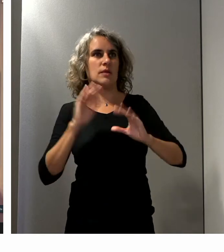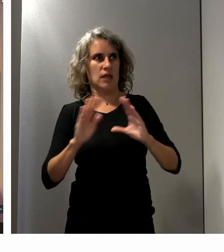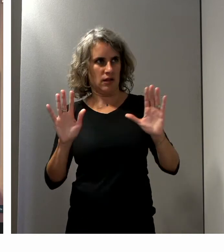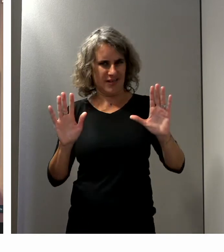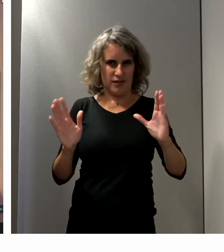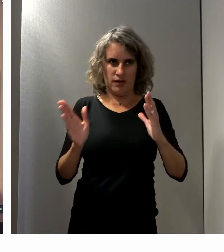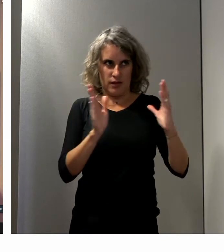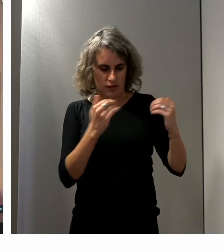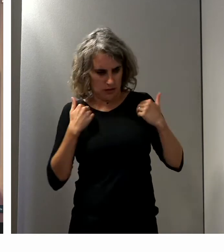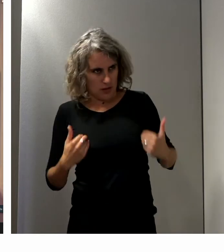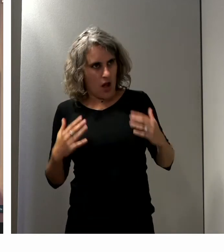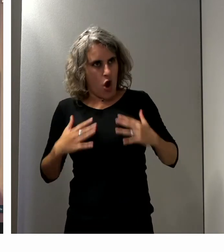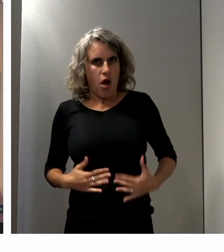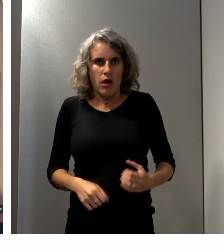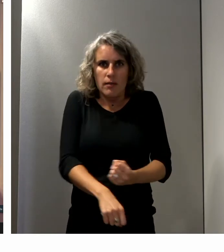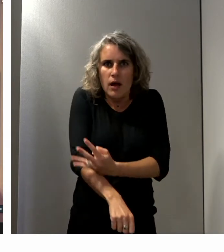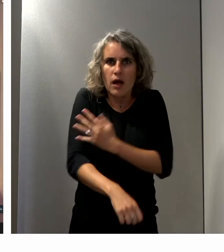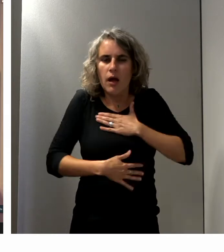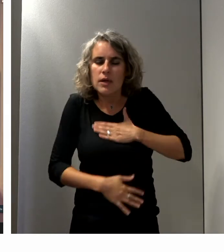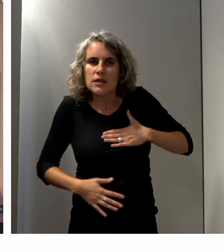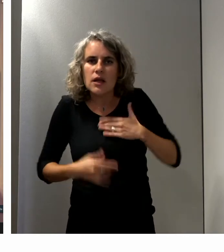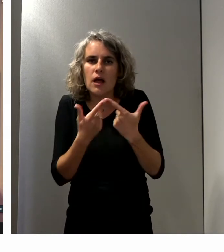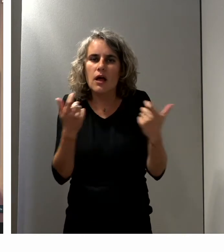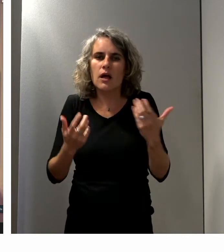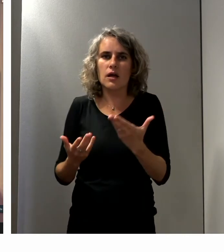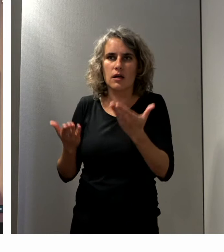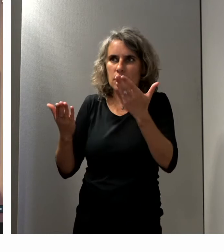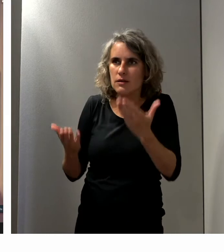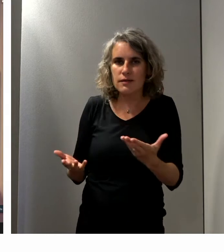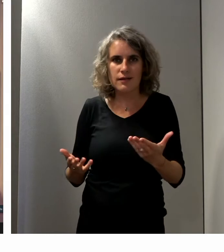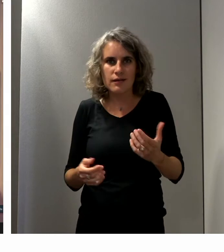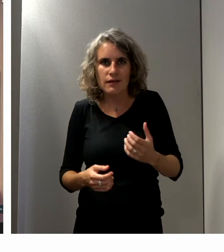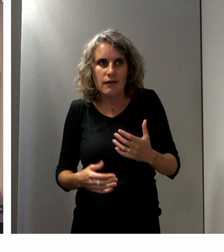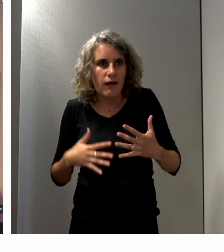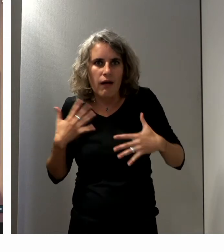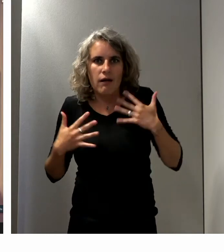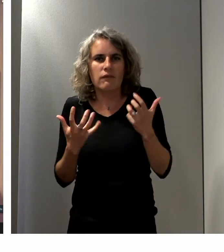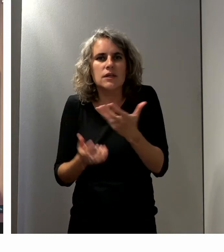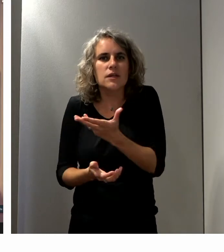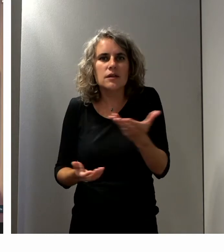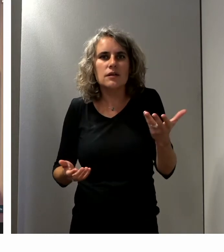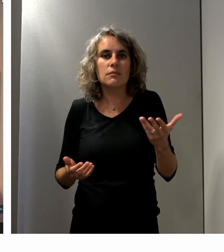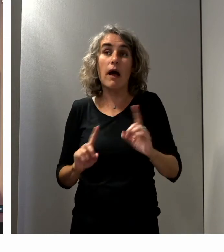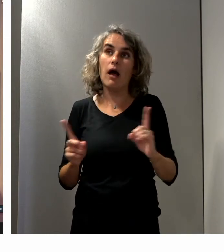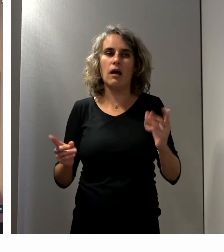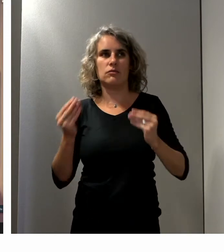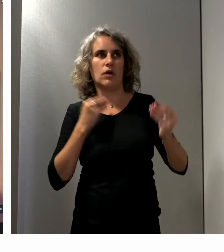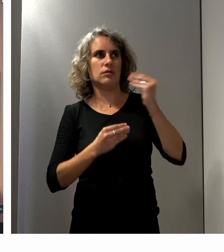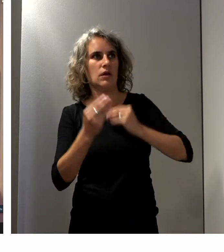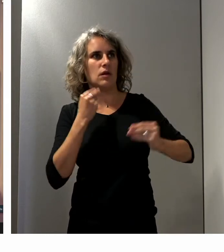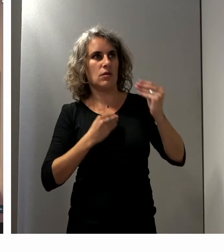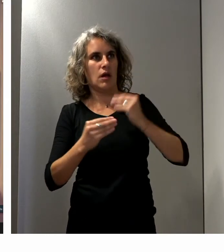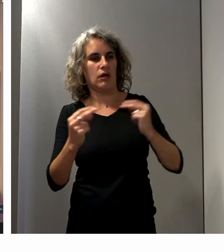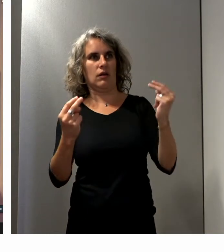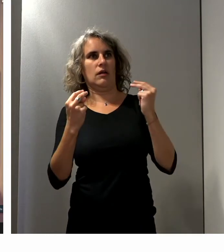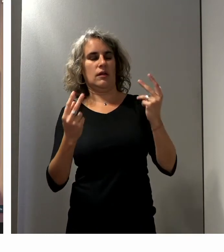de reconnaître que les personnes avec un handicap sont une source potentielle et réciproque des plaisirs aussi, pas que un